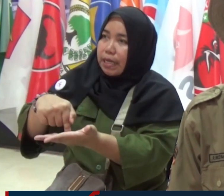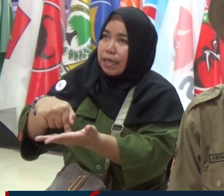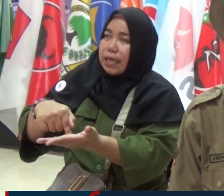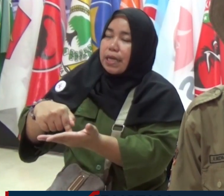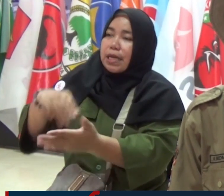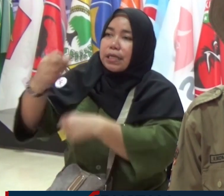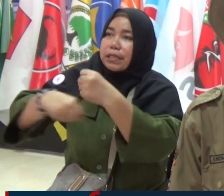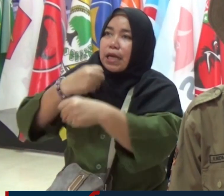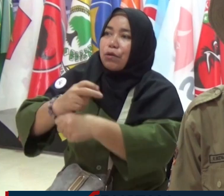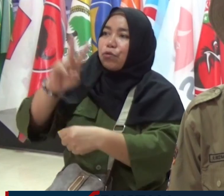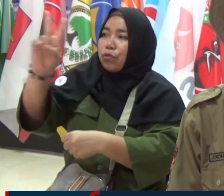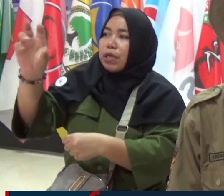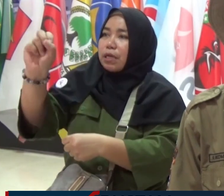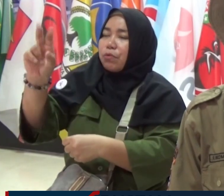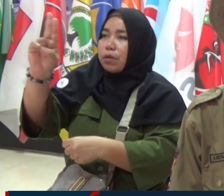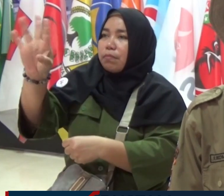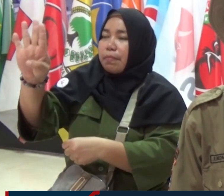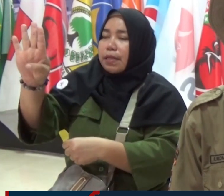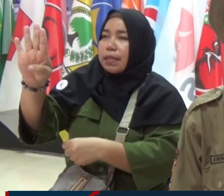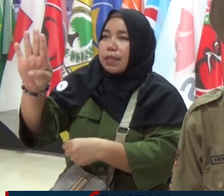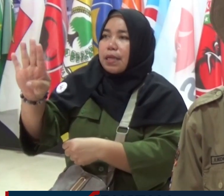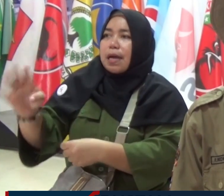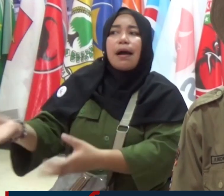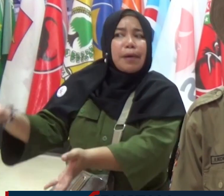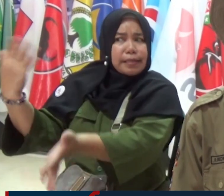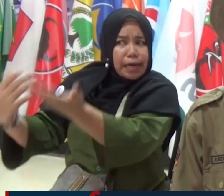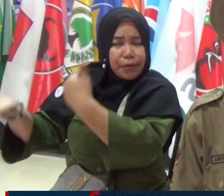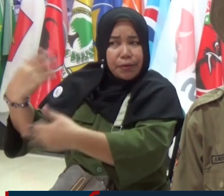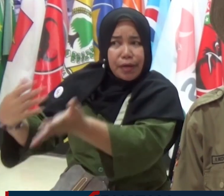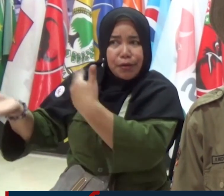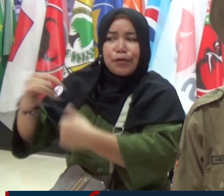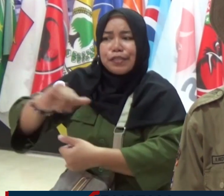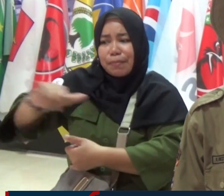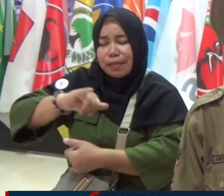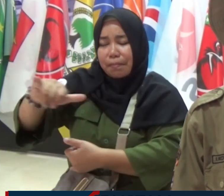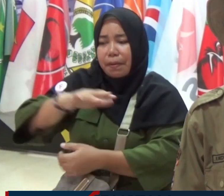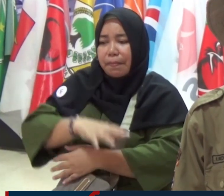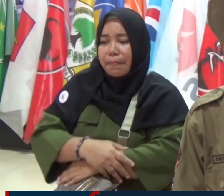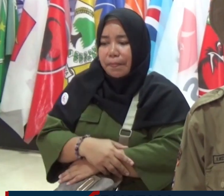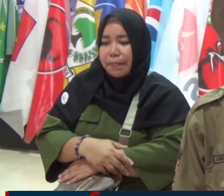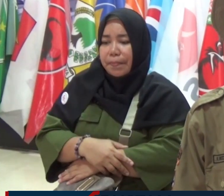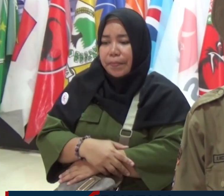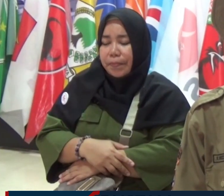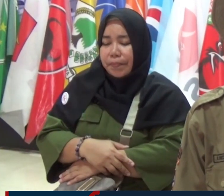tahun 2024, juga mengajak supaya bersama-sama